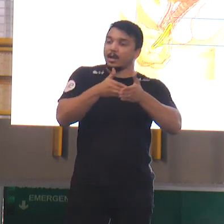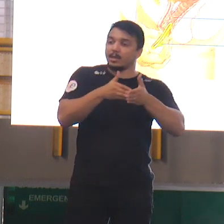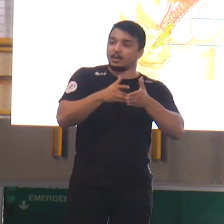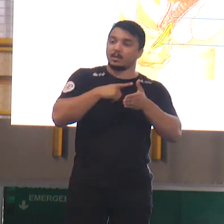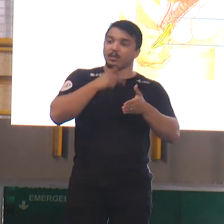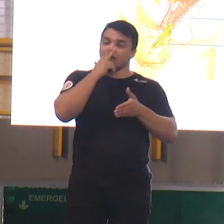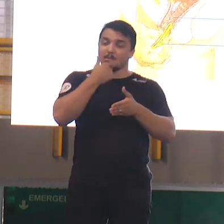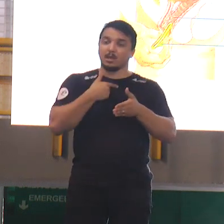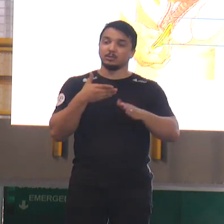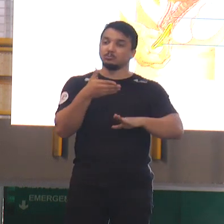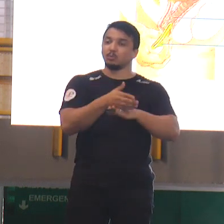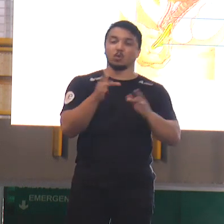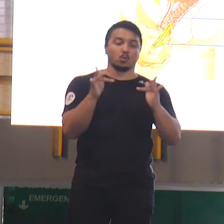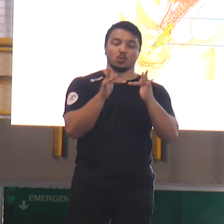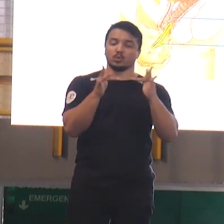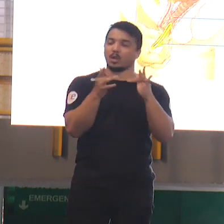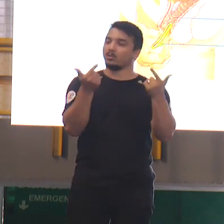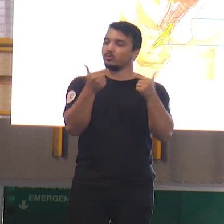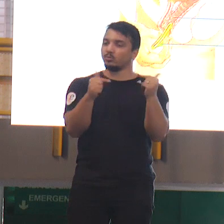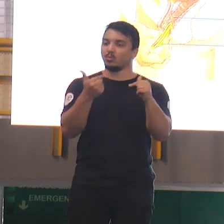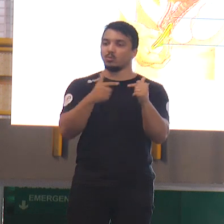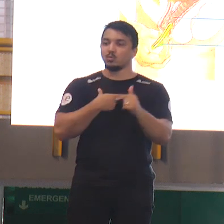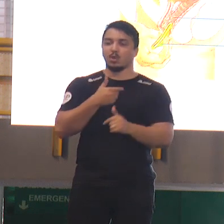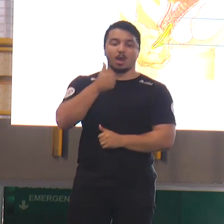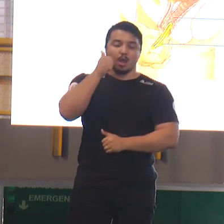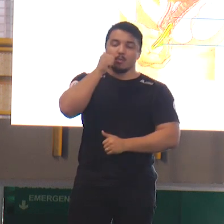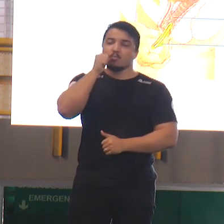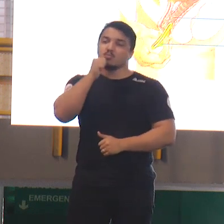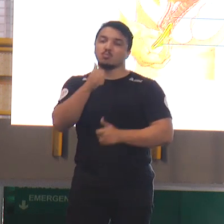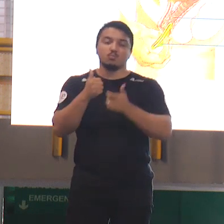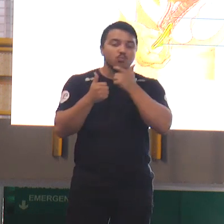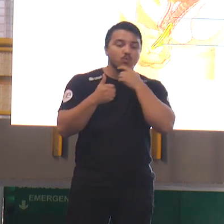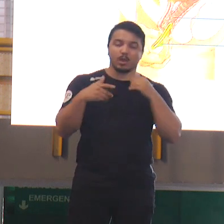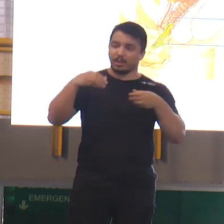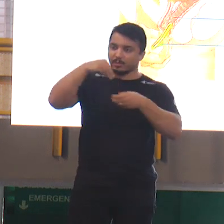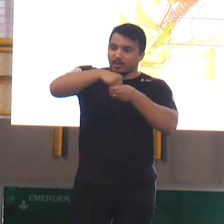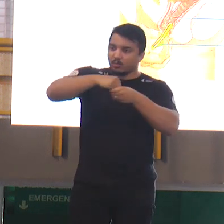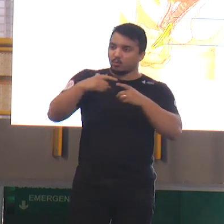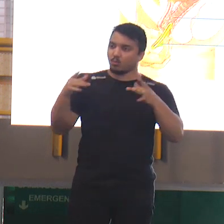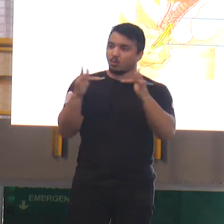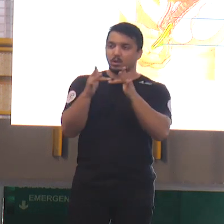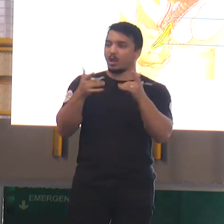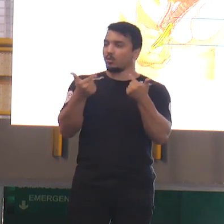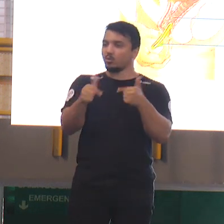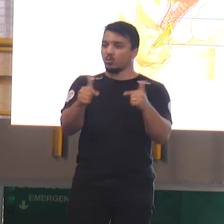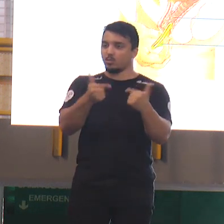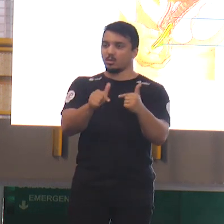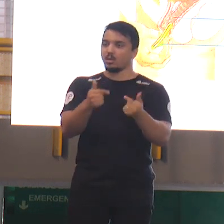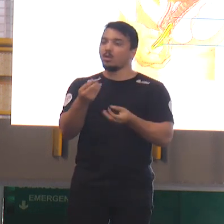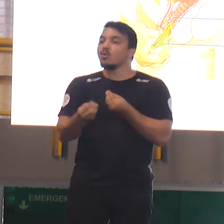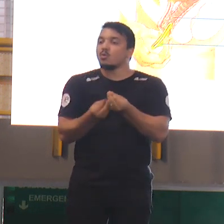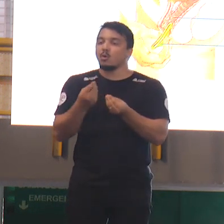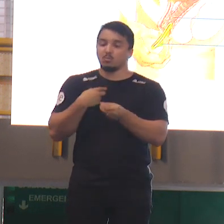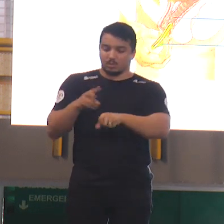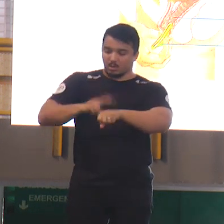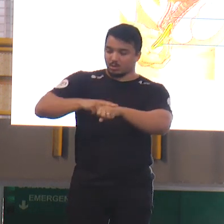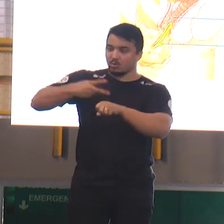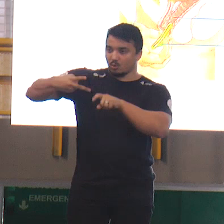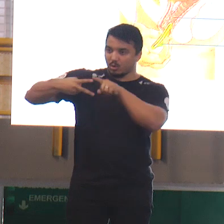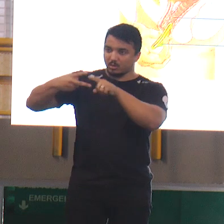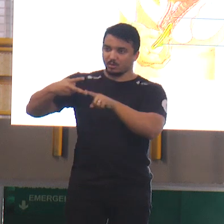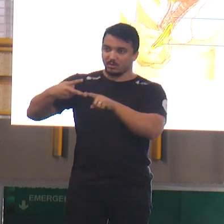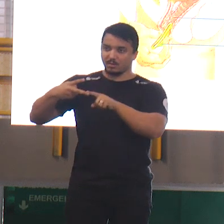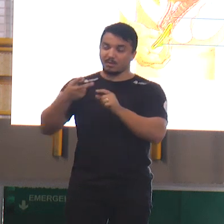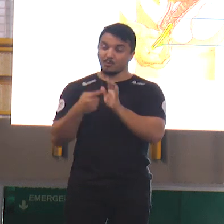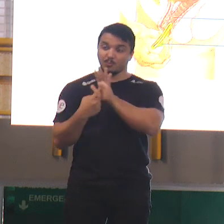ele impede o contato do gameta masculino com o gameta feminino. Detalhe, esses dois métodos que eu mostrei